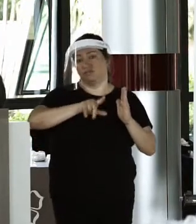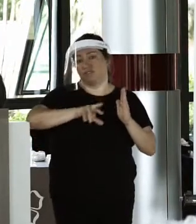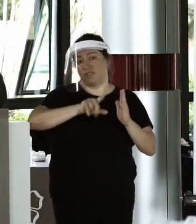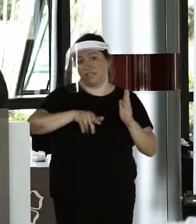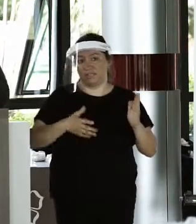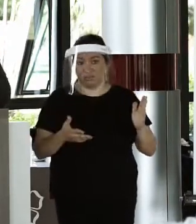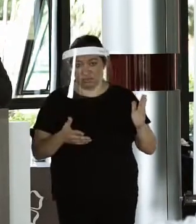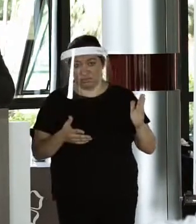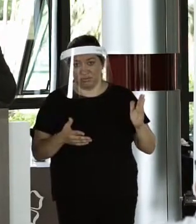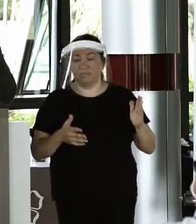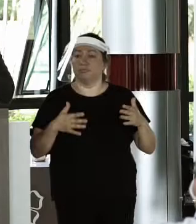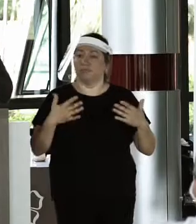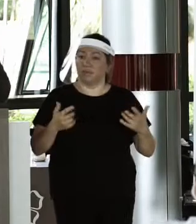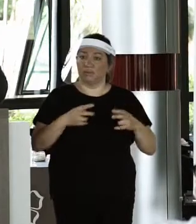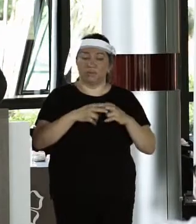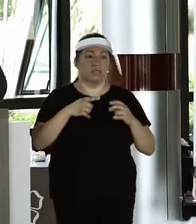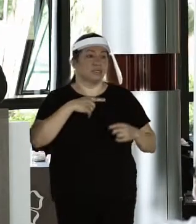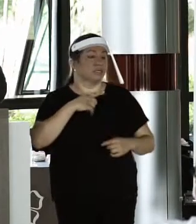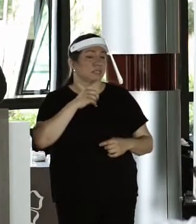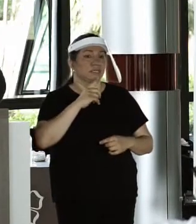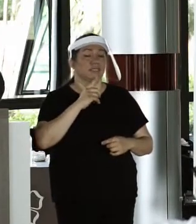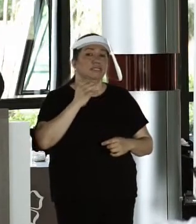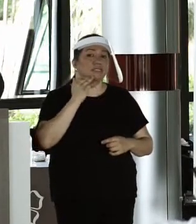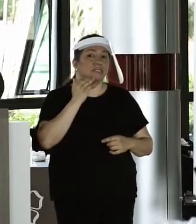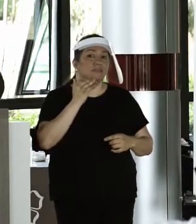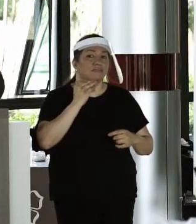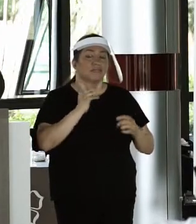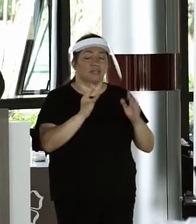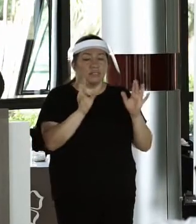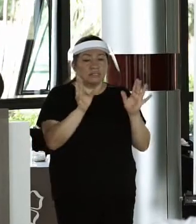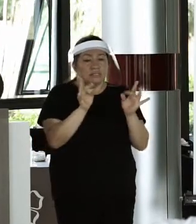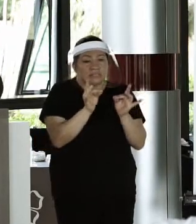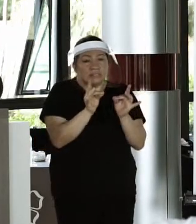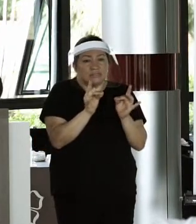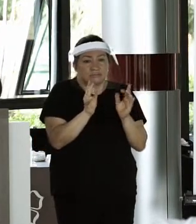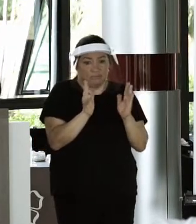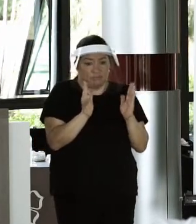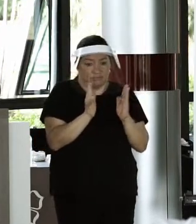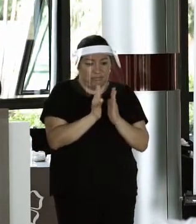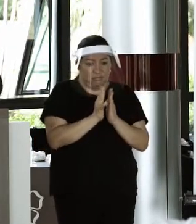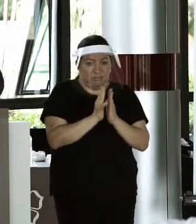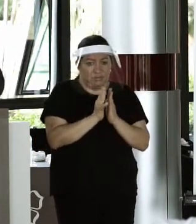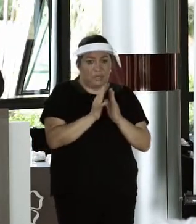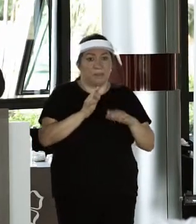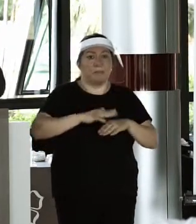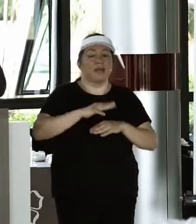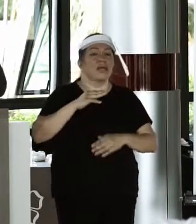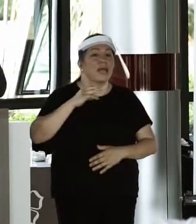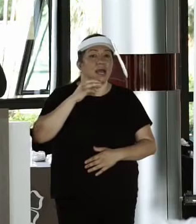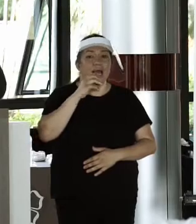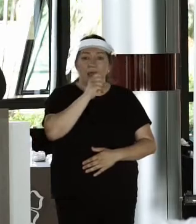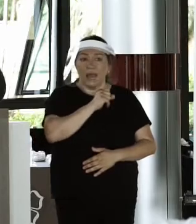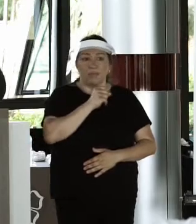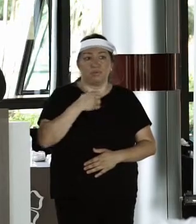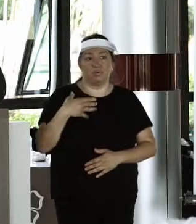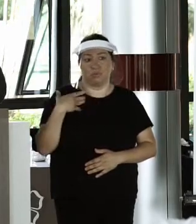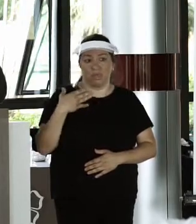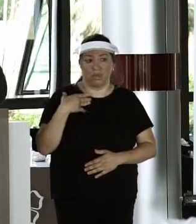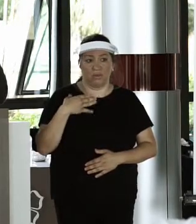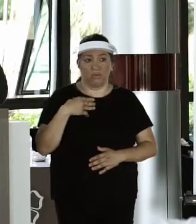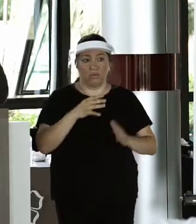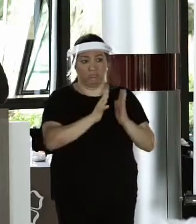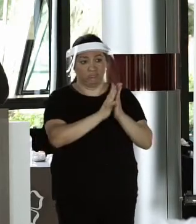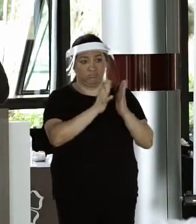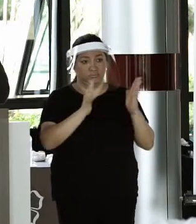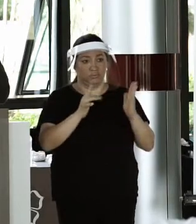o defeito. Então, onde você tem o defeito, é uma camada mais fina. Ela vai esquentar mais rápido do que o